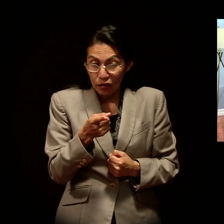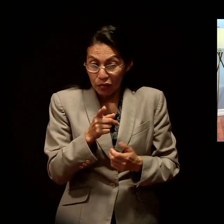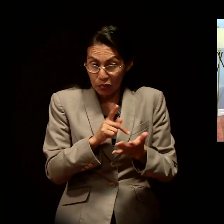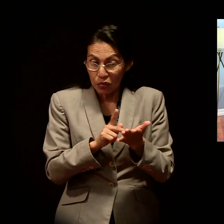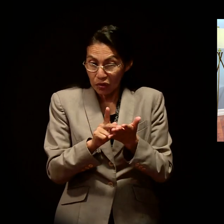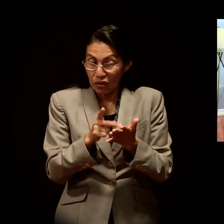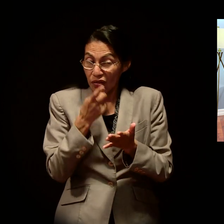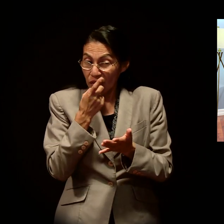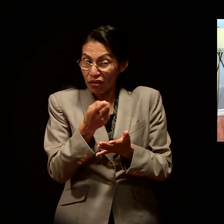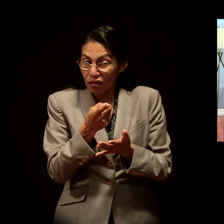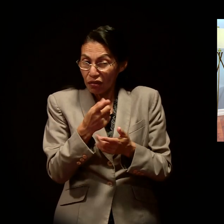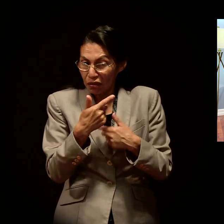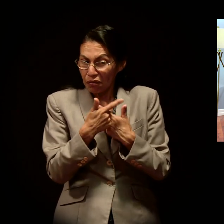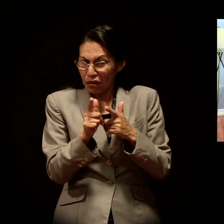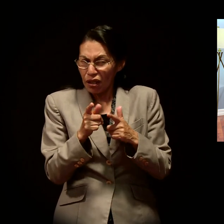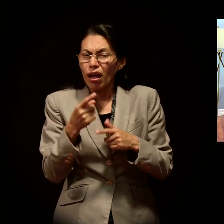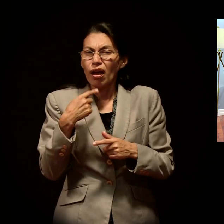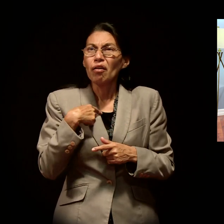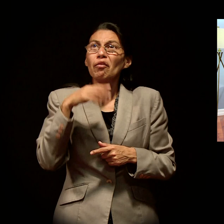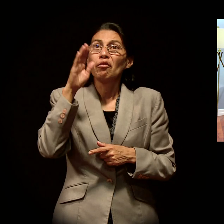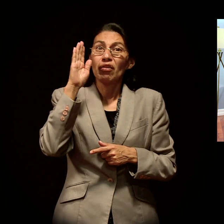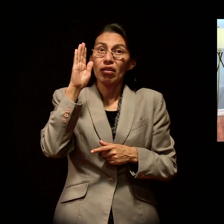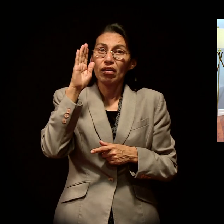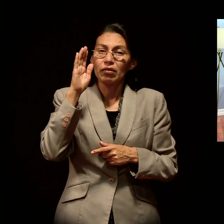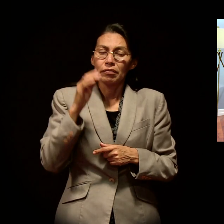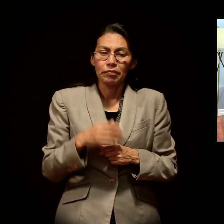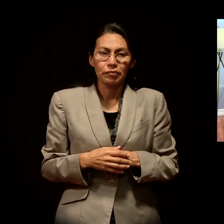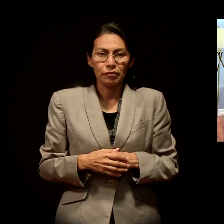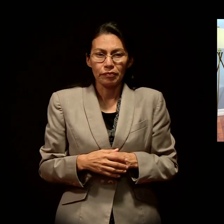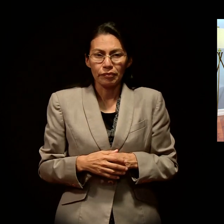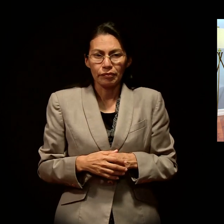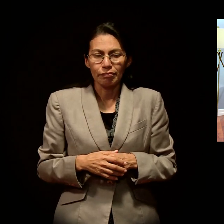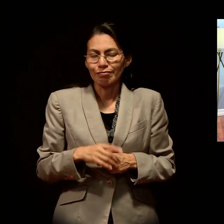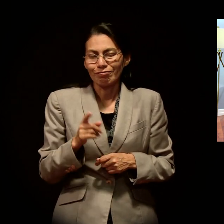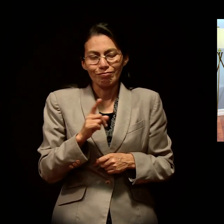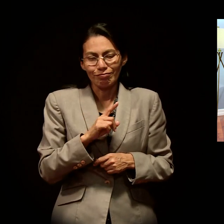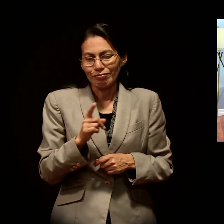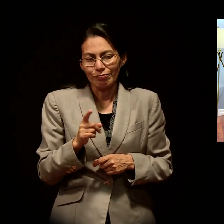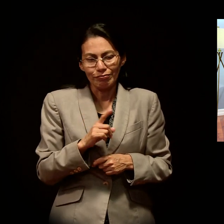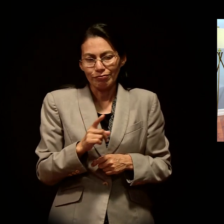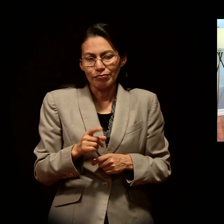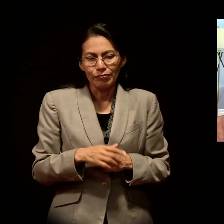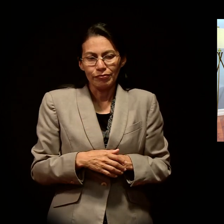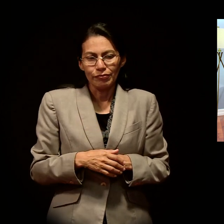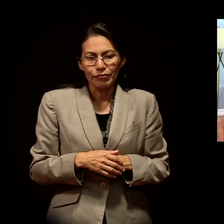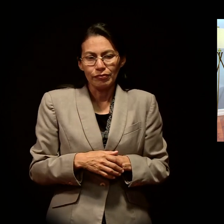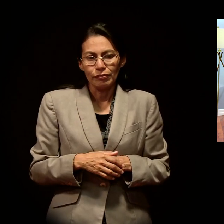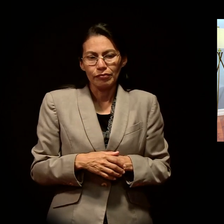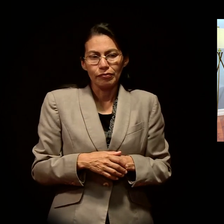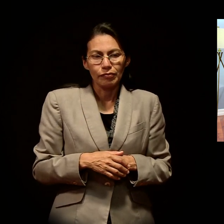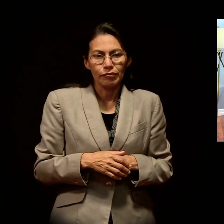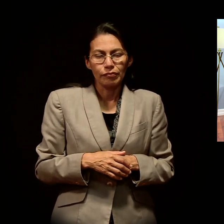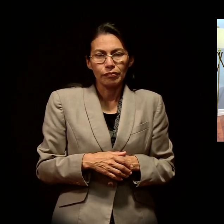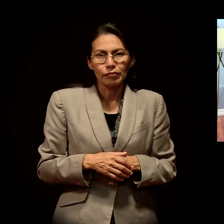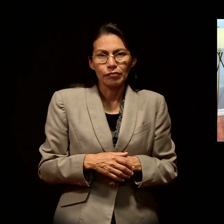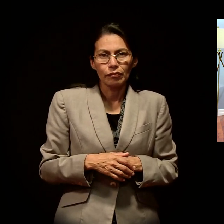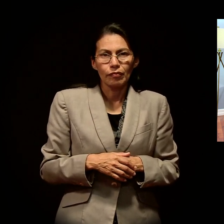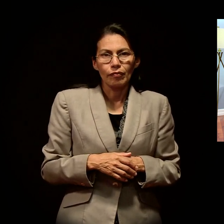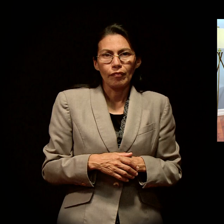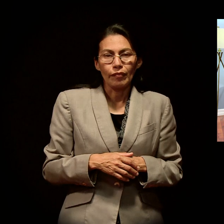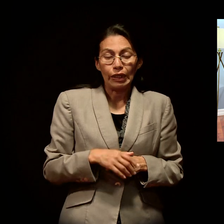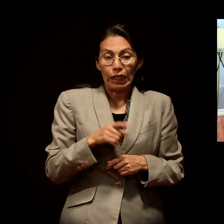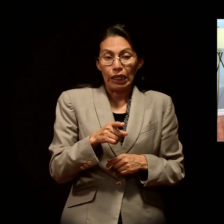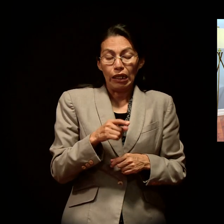nunca dijo voluntariamente esto sino que tuvo que haber sido revelado